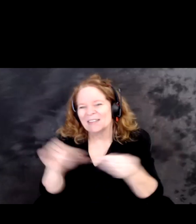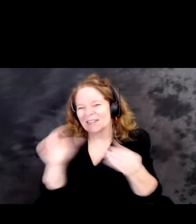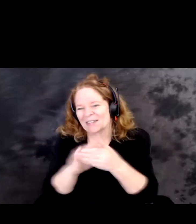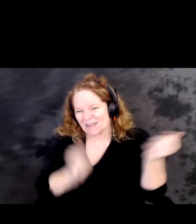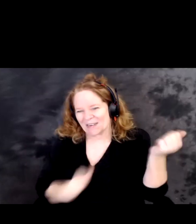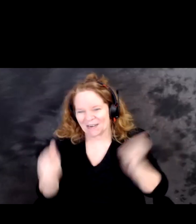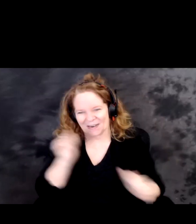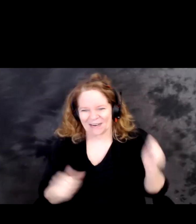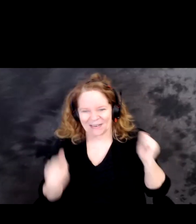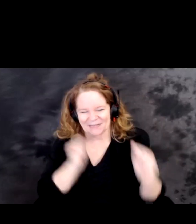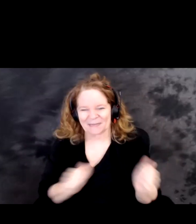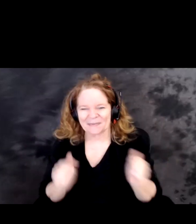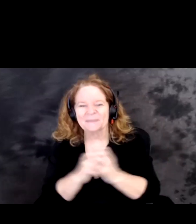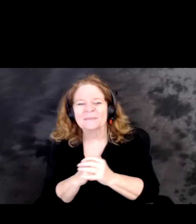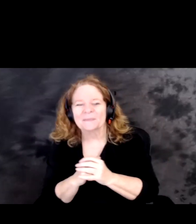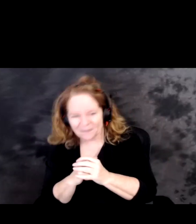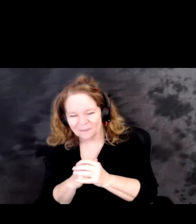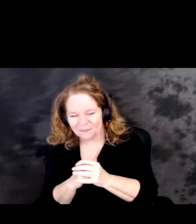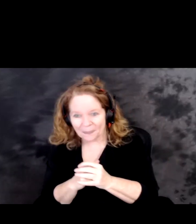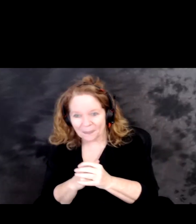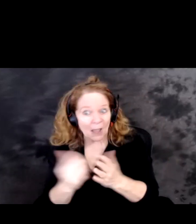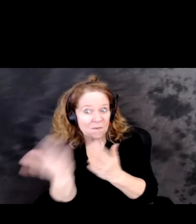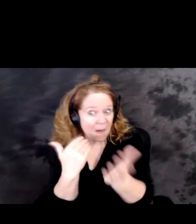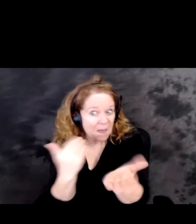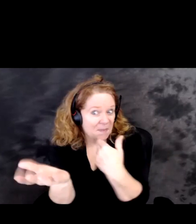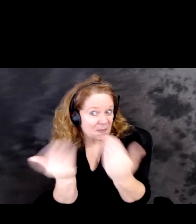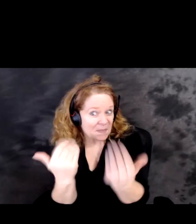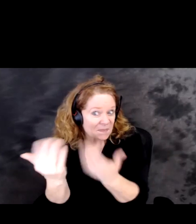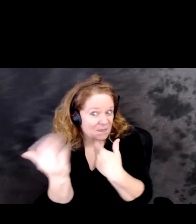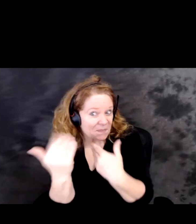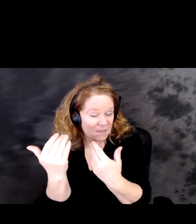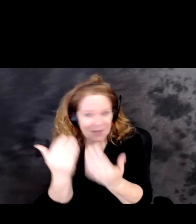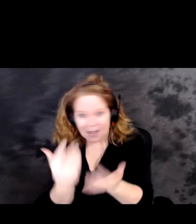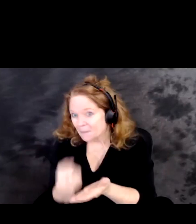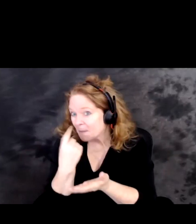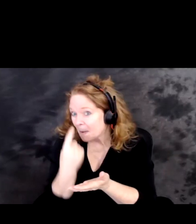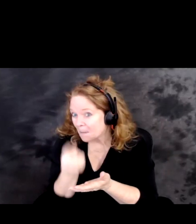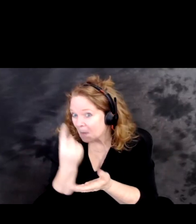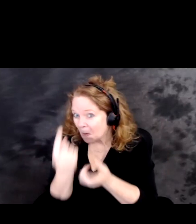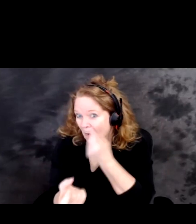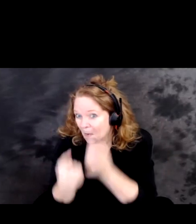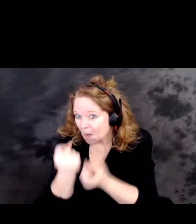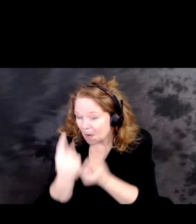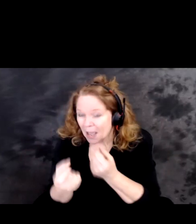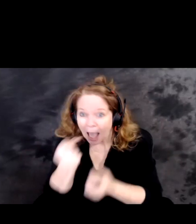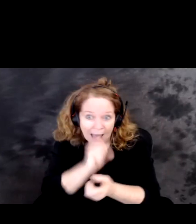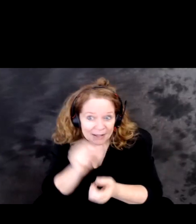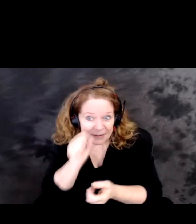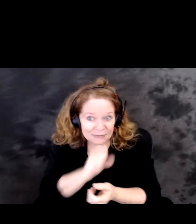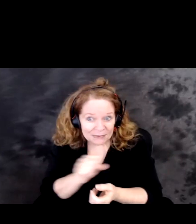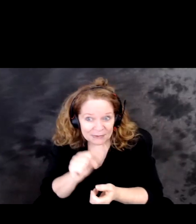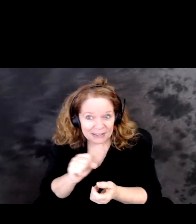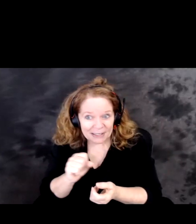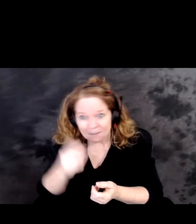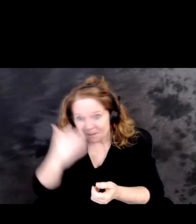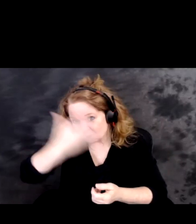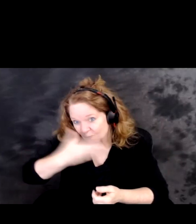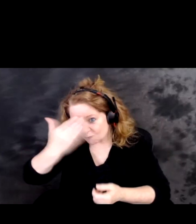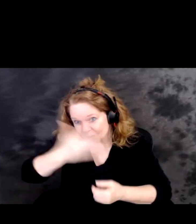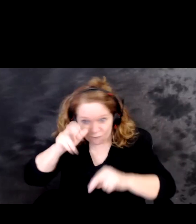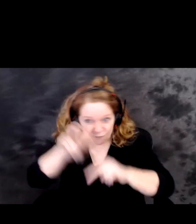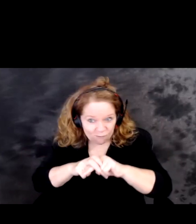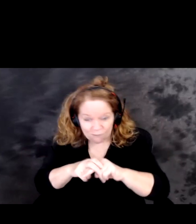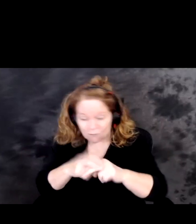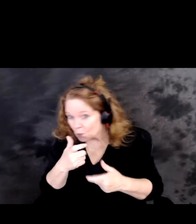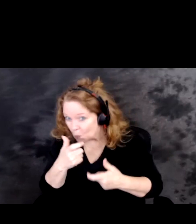un tiempo maravilloso y espectacular con la hora del cuento. Vayan por su nieve, sus